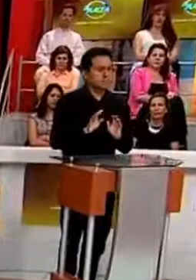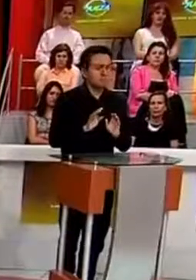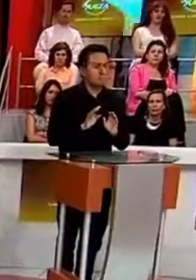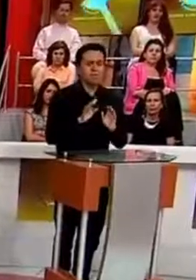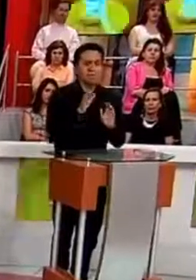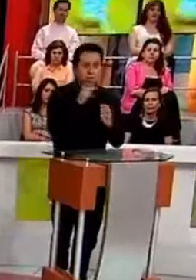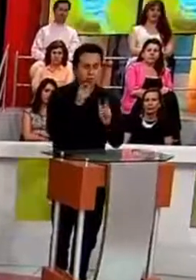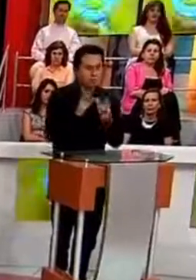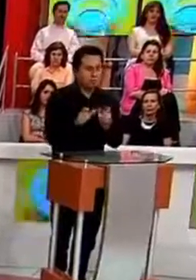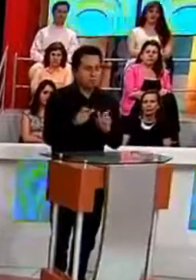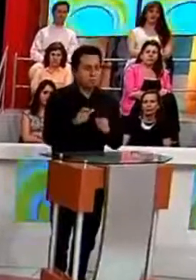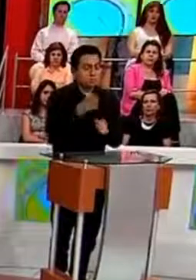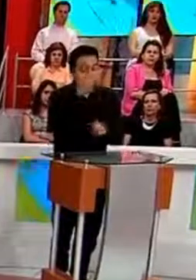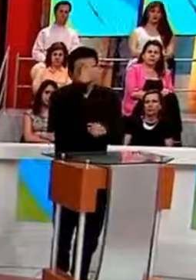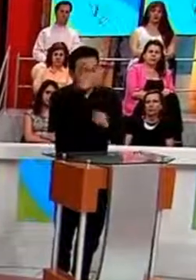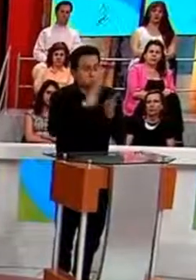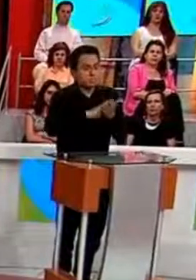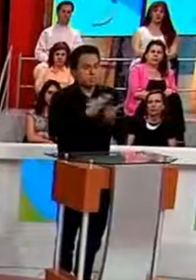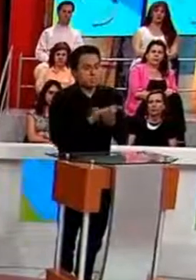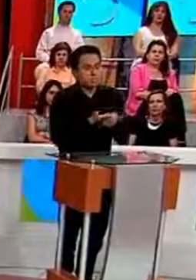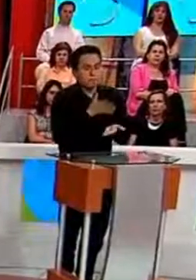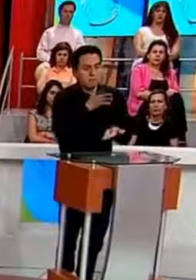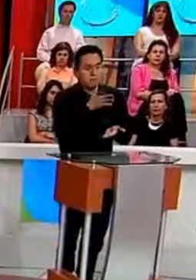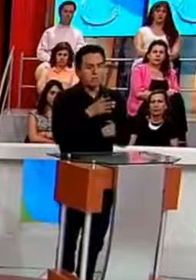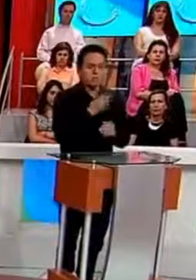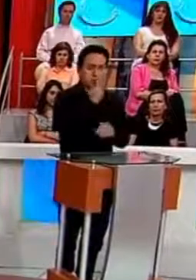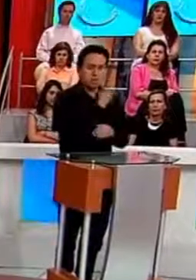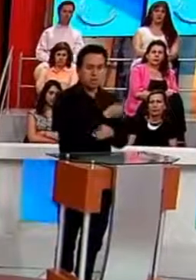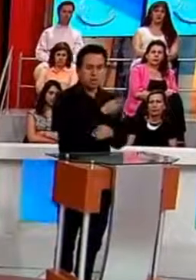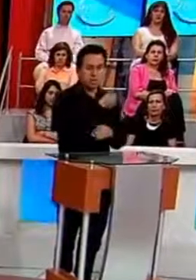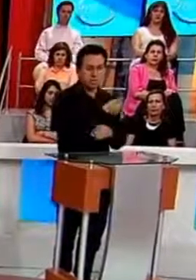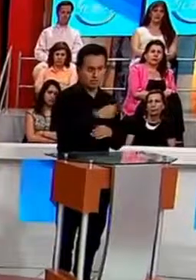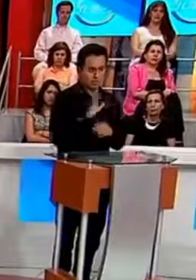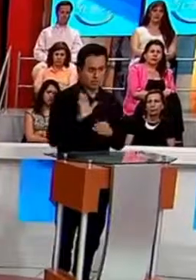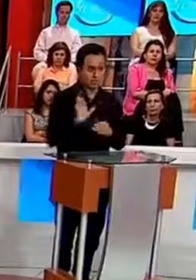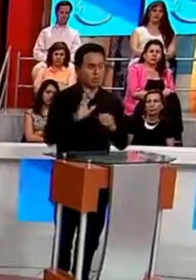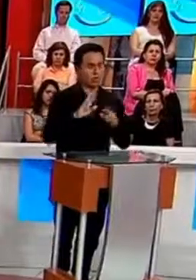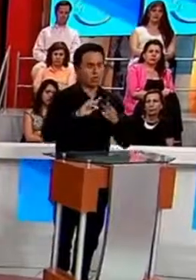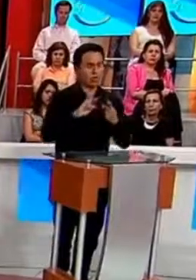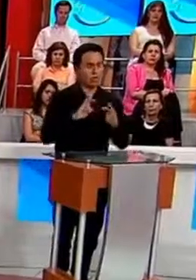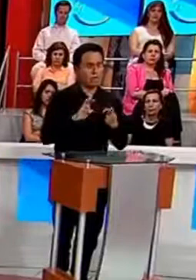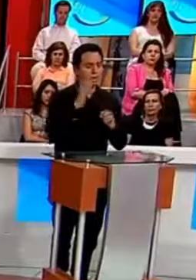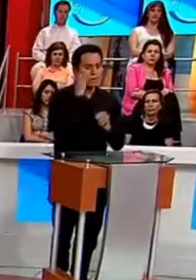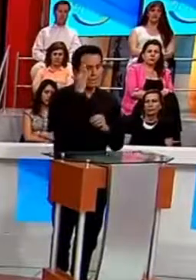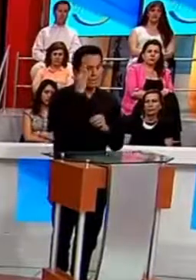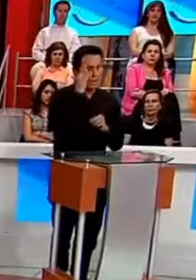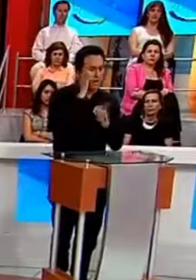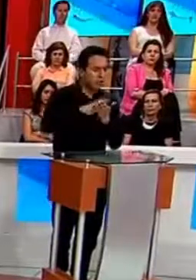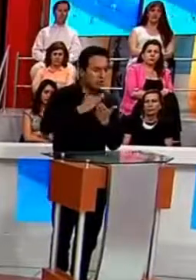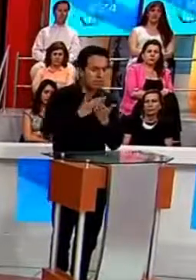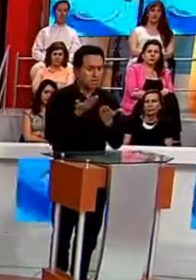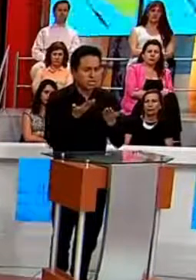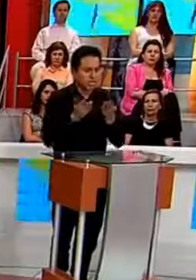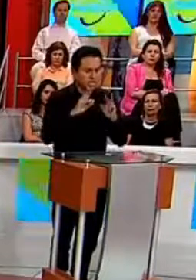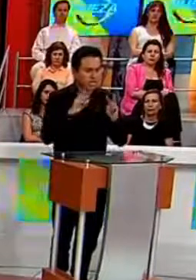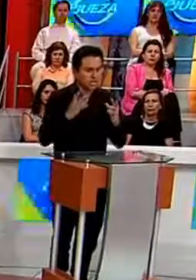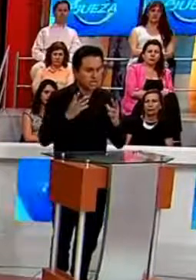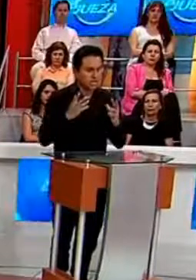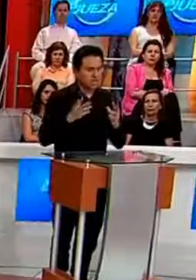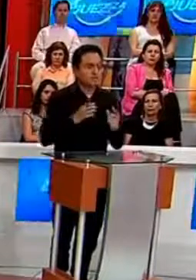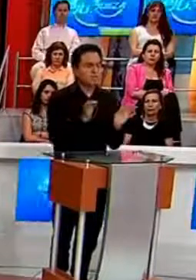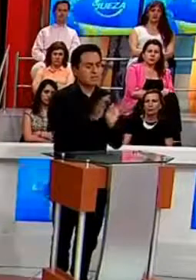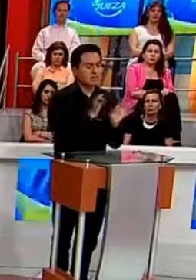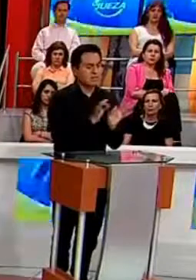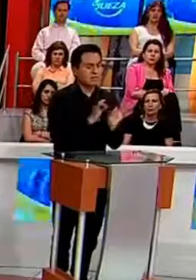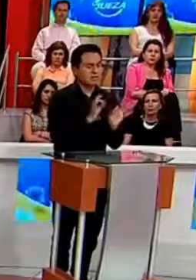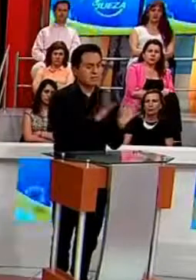controle. No sabemos en qué condiciones está. Está en buenas condiciones. No, en qué condiciones mentales. claro. Exactamente, porque explicarle